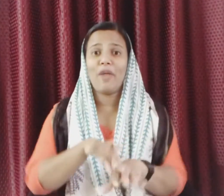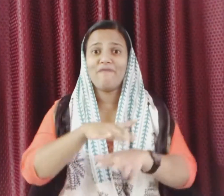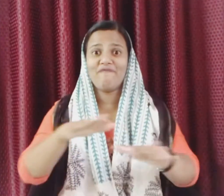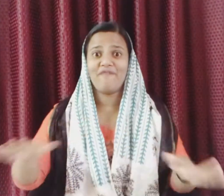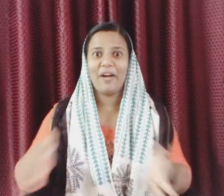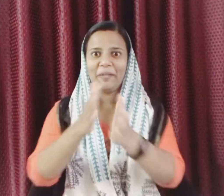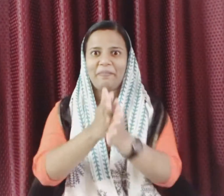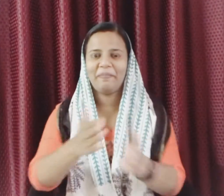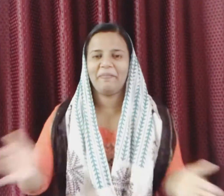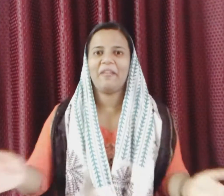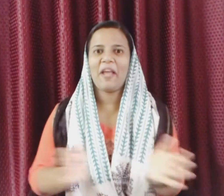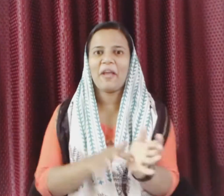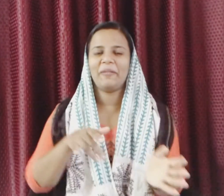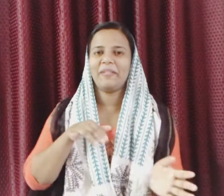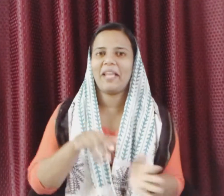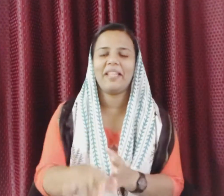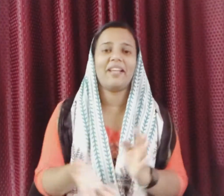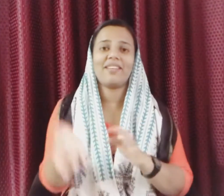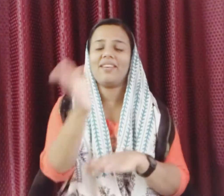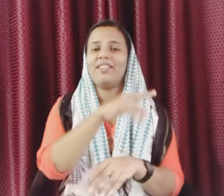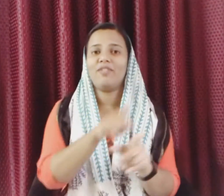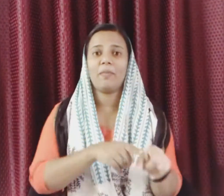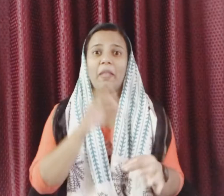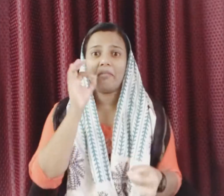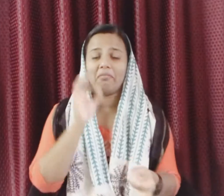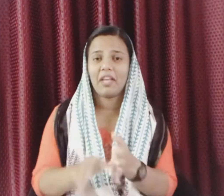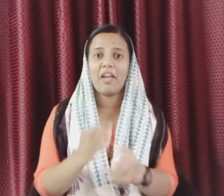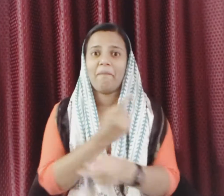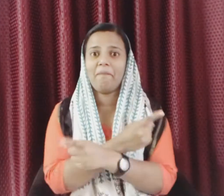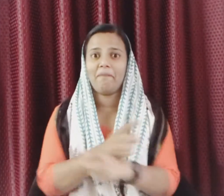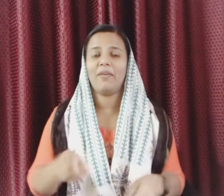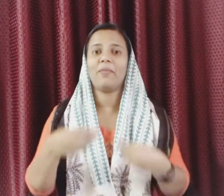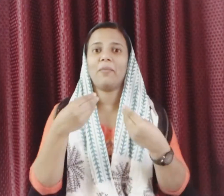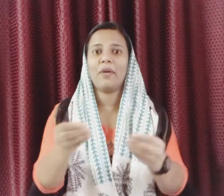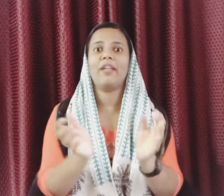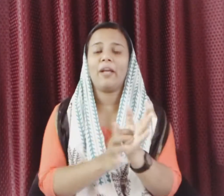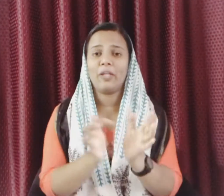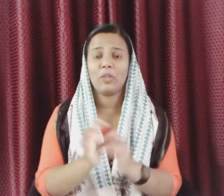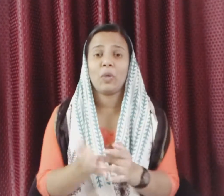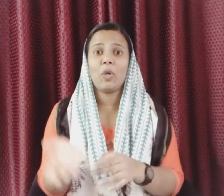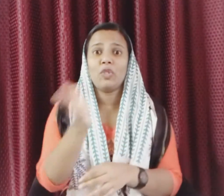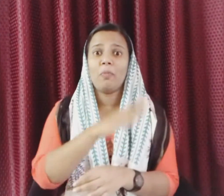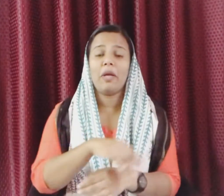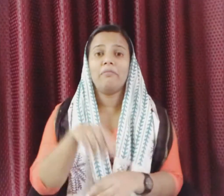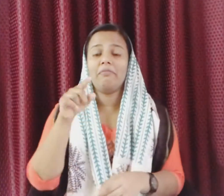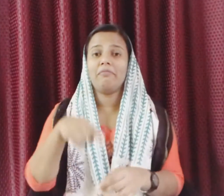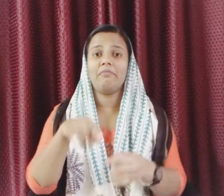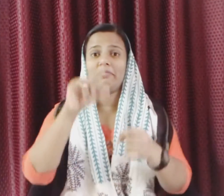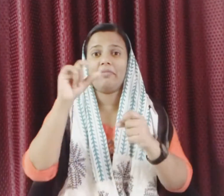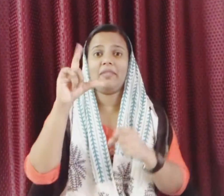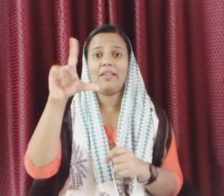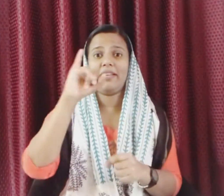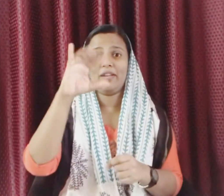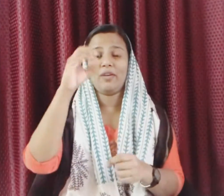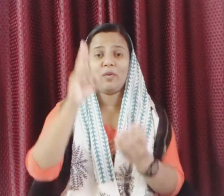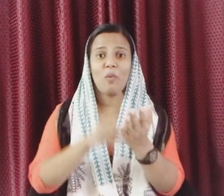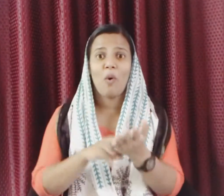കാലങ്ങളിൽ ചെങ്കടൽ പിളർത്തി അവരെ വഴി നടത്തിയ കർത്താവ്, ഓ കഴിഞ്ഞ കാലങ്ങളിൽ അഗ്നികുണ്ടത്തിൽ നിന്ന് അവരെ വിടുവിച്ച കർത്താവ്, കഴിഞ്ഞ കാലങ്ങളിൽ സിംഹത്തിൻ്റെ കൂട്ടിൽ ഇറങ്ങിച്ചെന്ന് വിടുവിച്ച